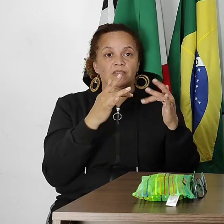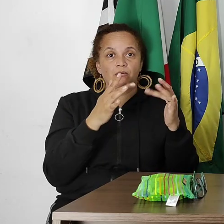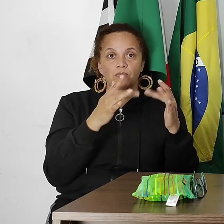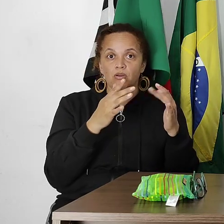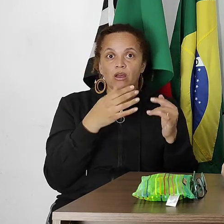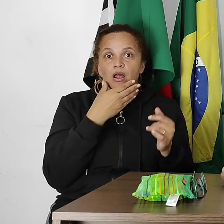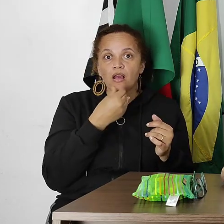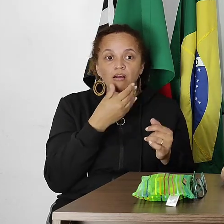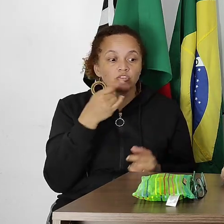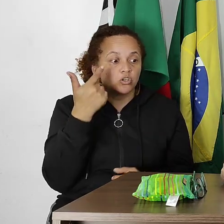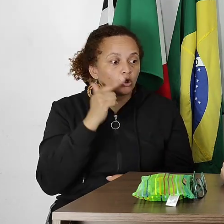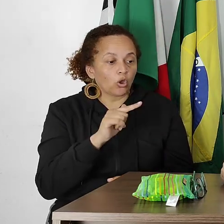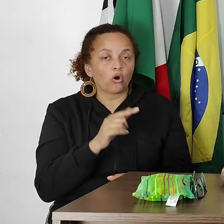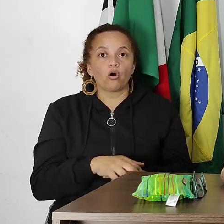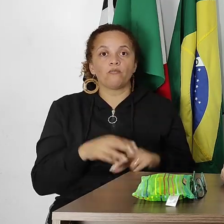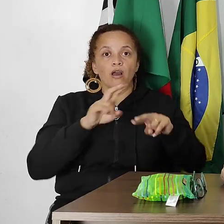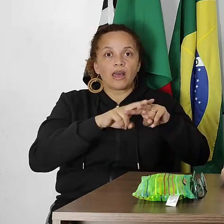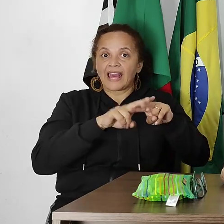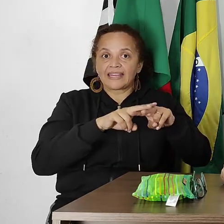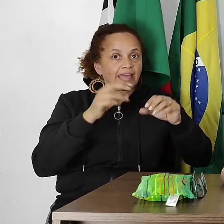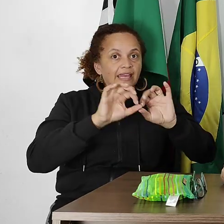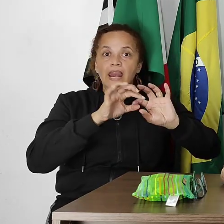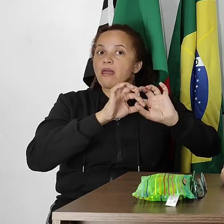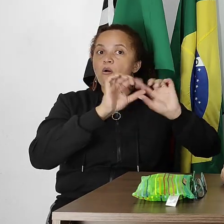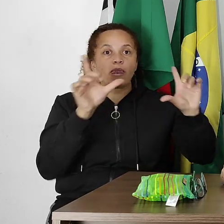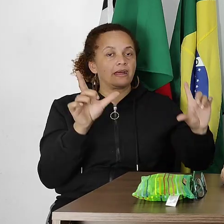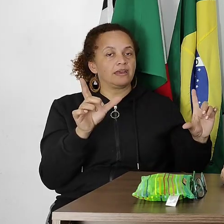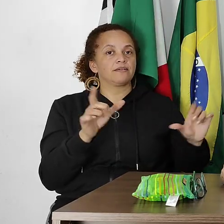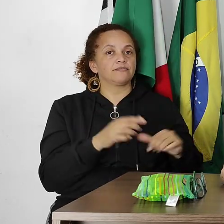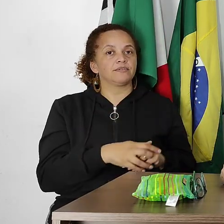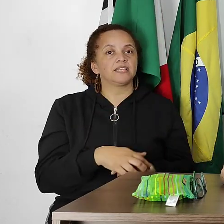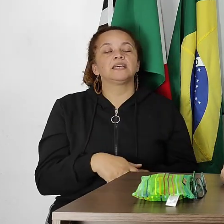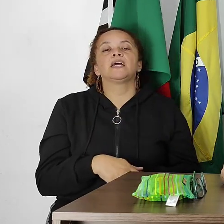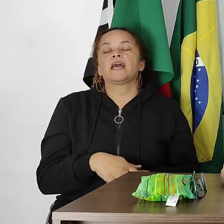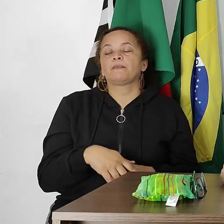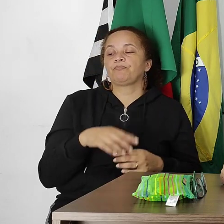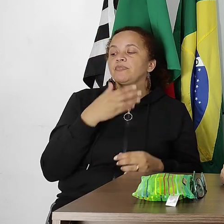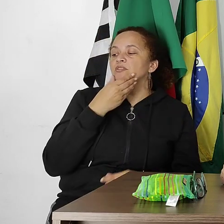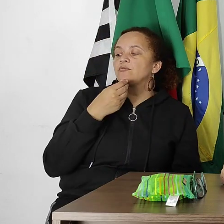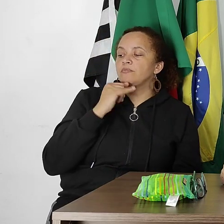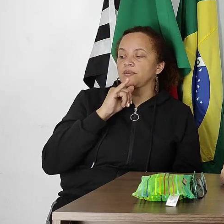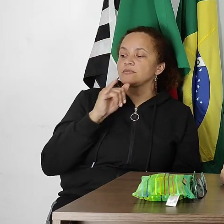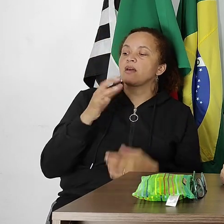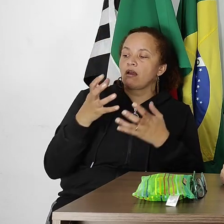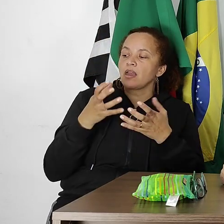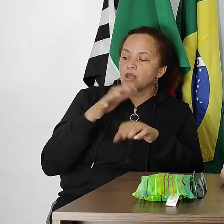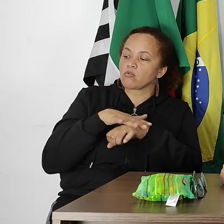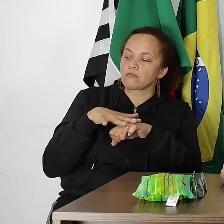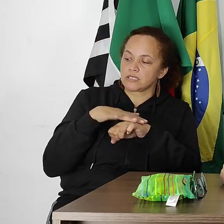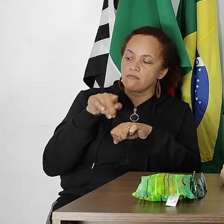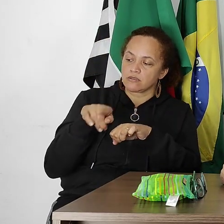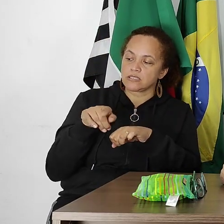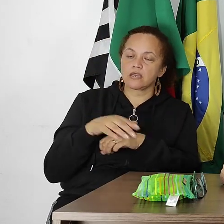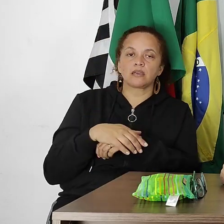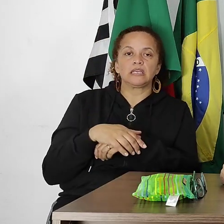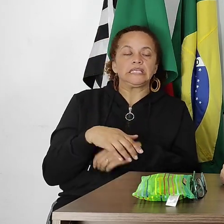Meu coração bateu forte e voltou todo aquele sentimento que eu tinha por ele. E aí foi